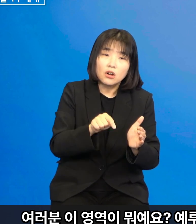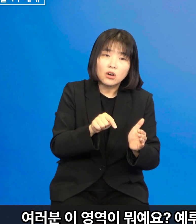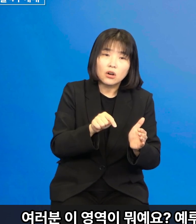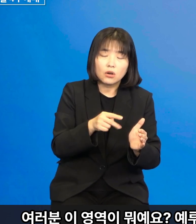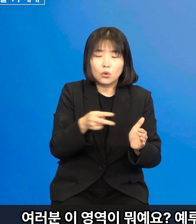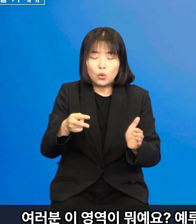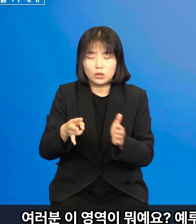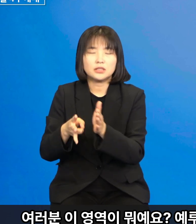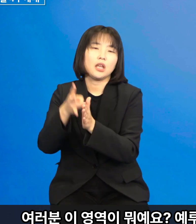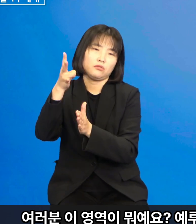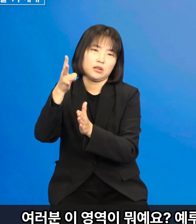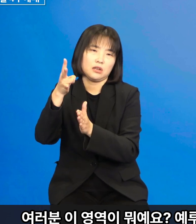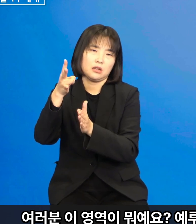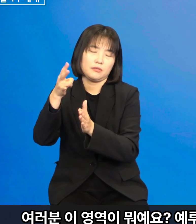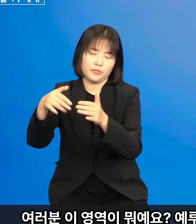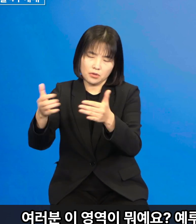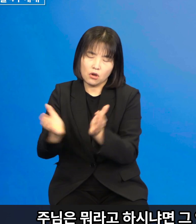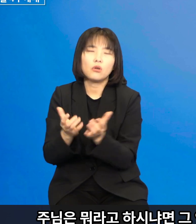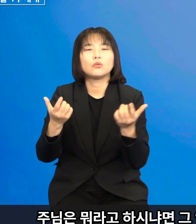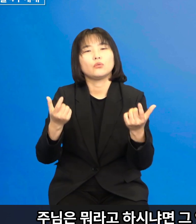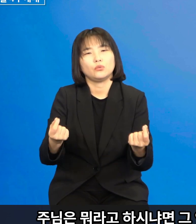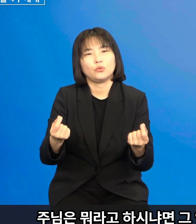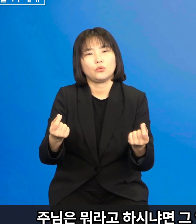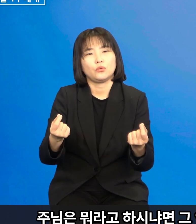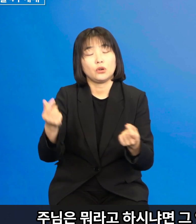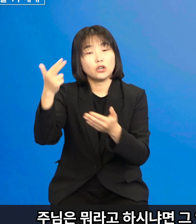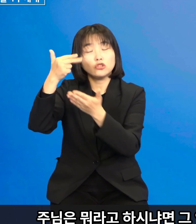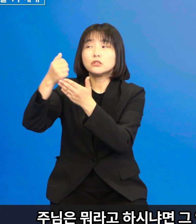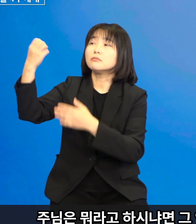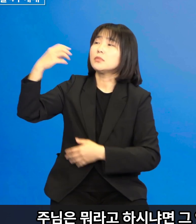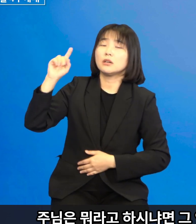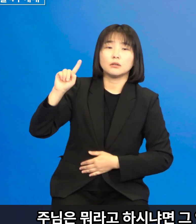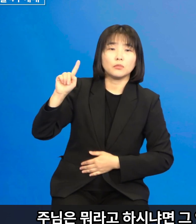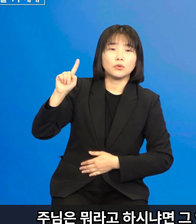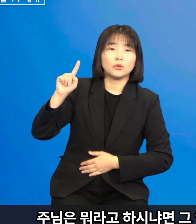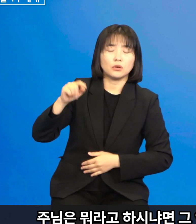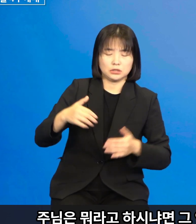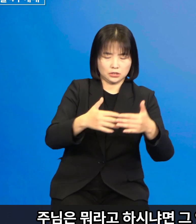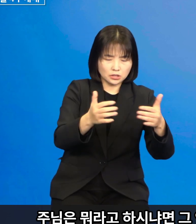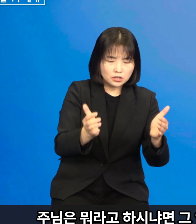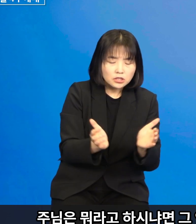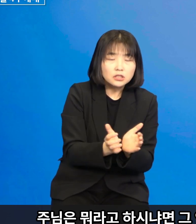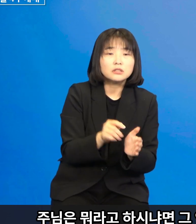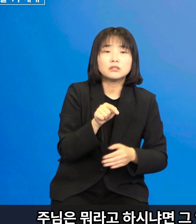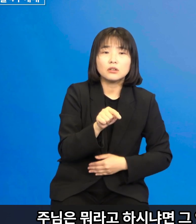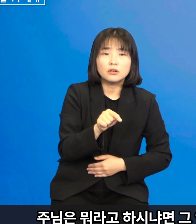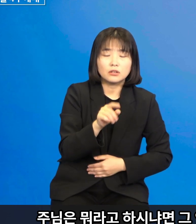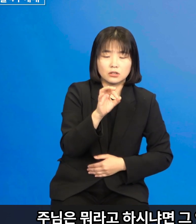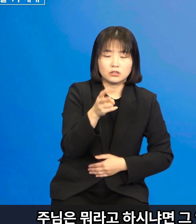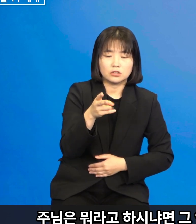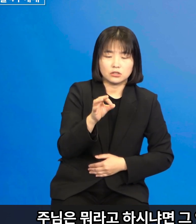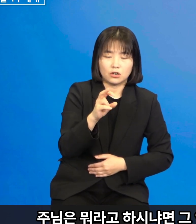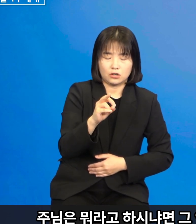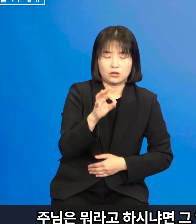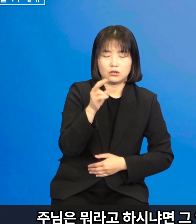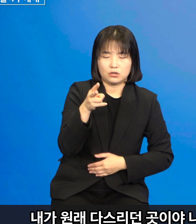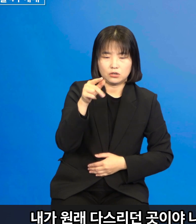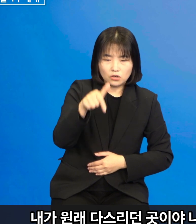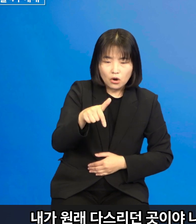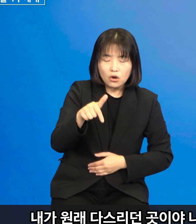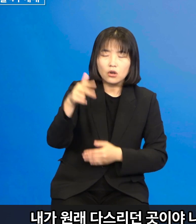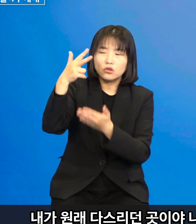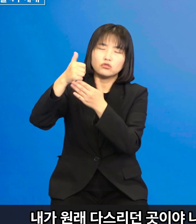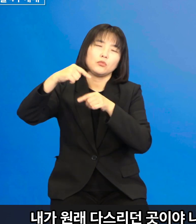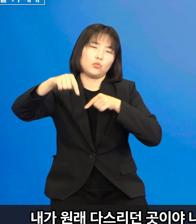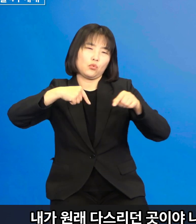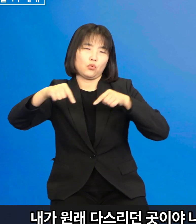하는 영역이라는 것이죠. 주님은 뭐라고 하시냐면 그 영역도 내가 본래 통치하던 곳이다,